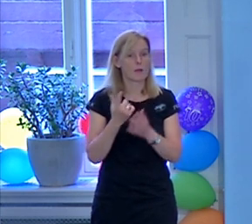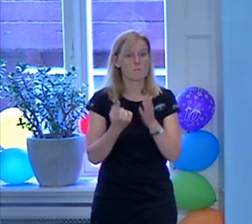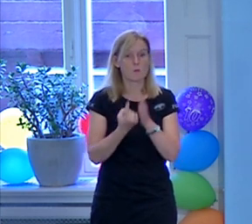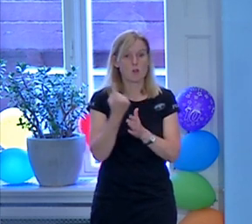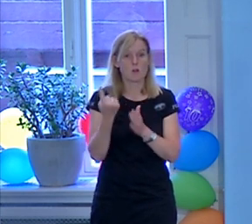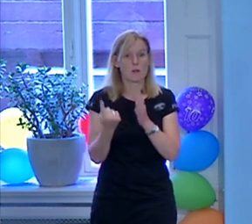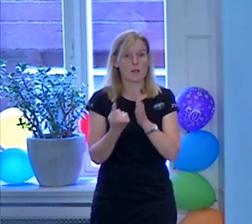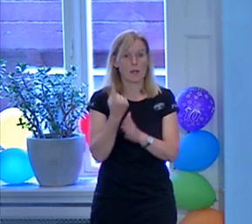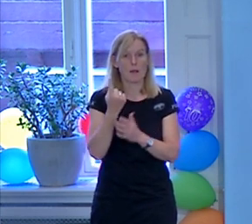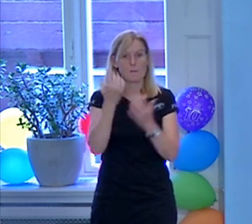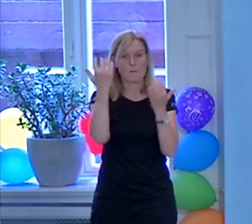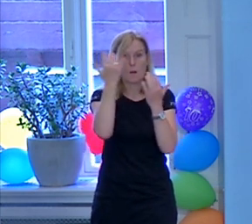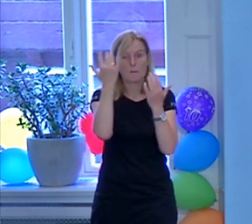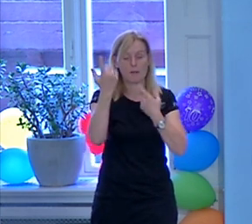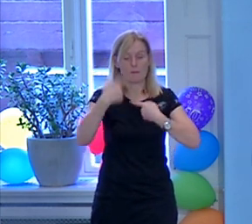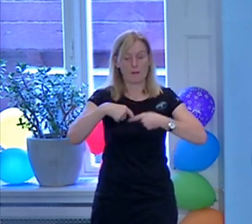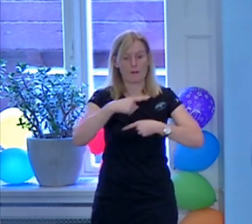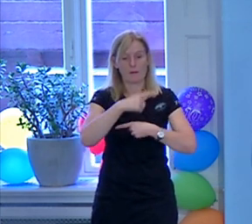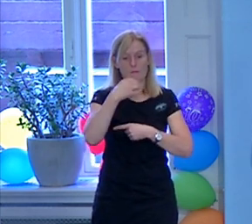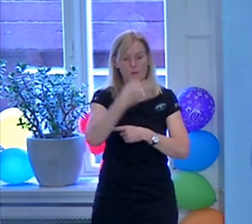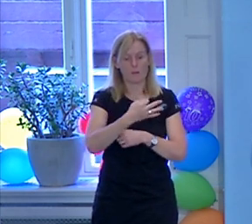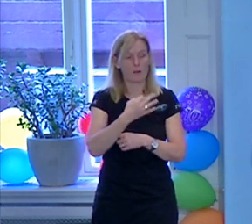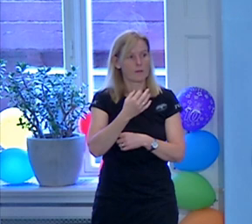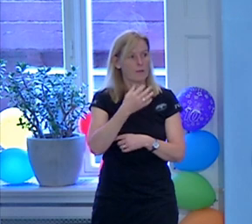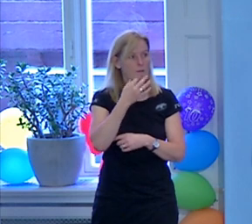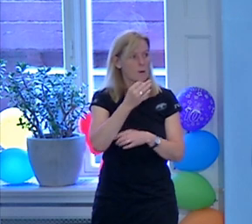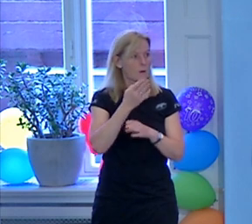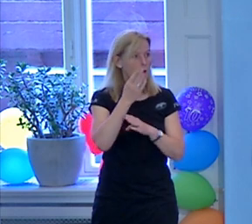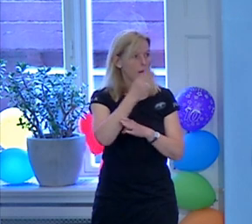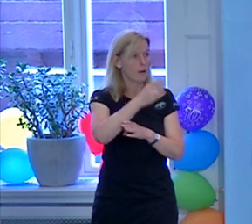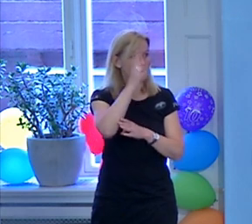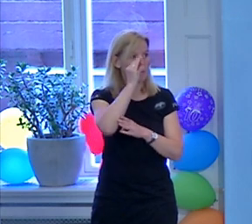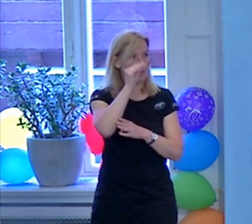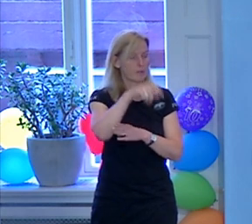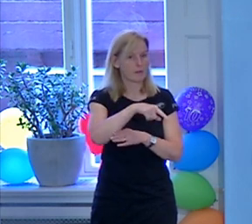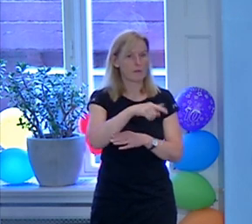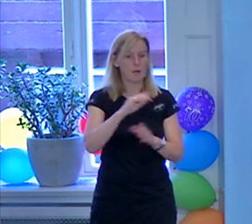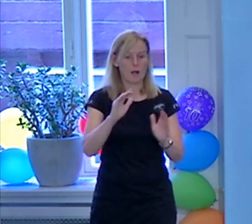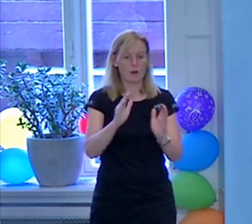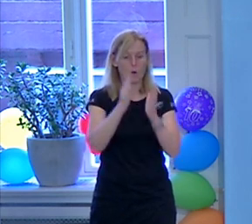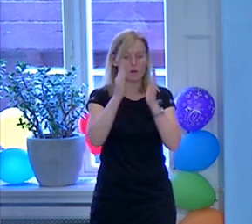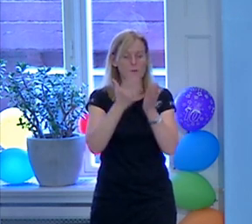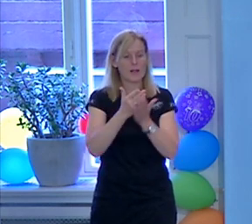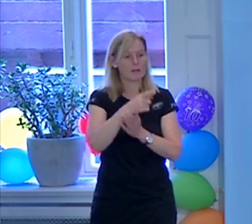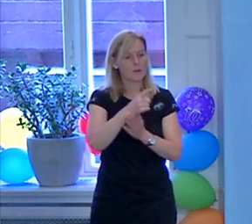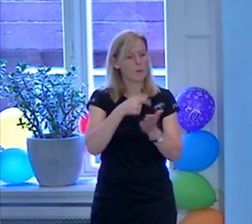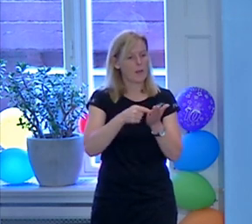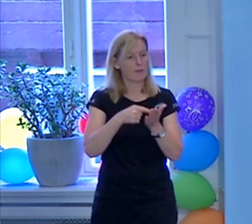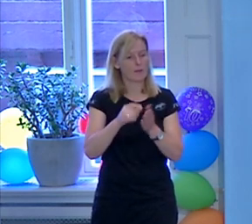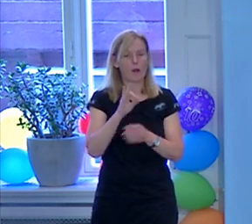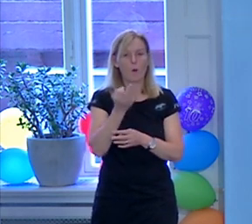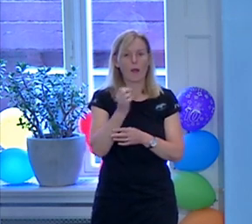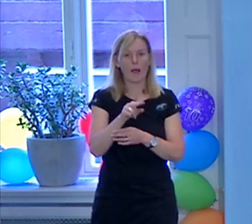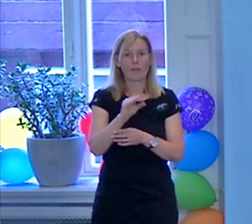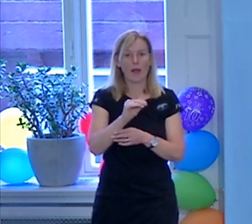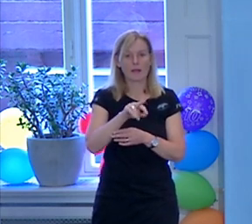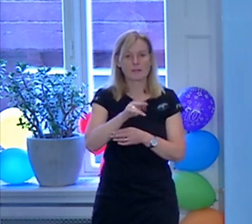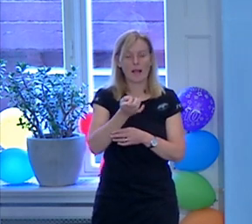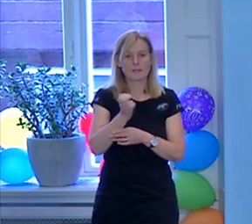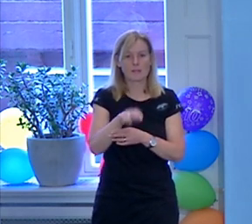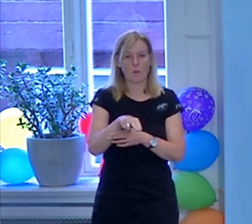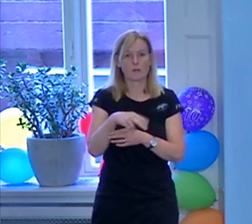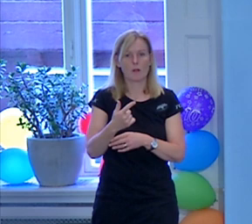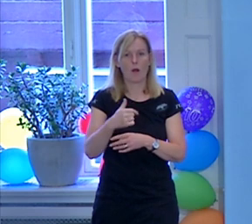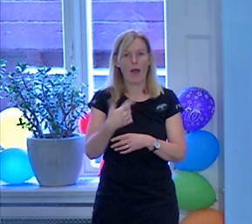möjliga problematik kring detta. Då har vi en fråga här bakom. Kort, och berätta gärna vad du heter. Och vad Håkan Axelsson, och